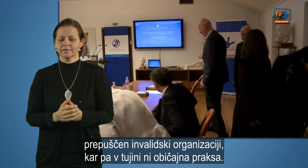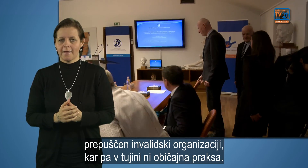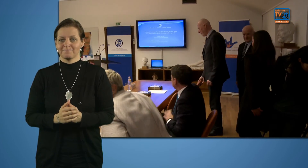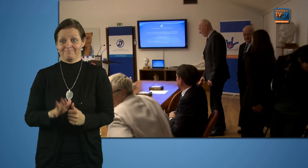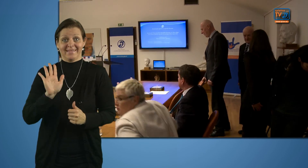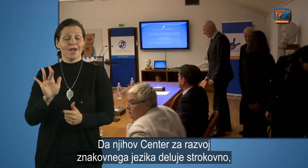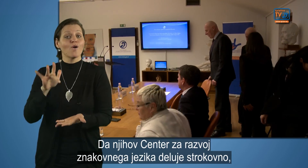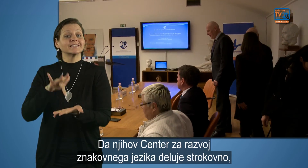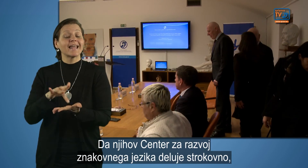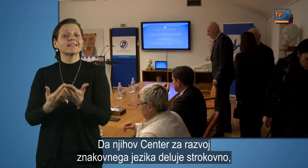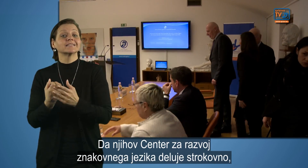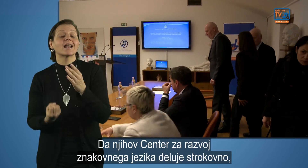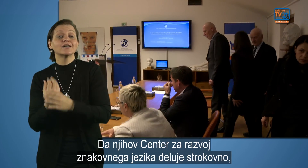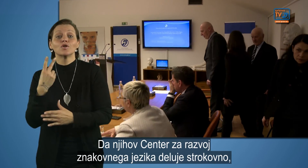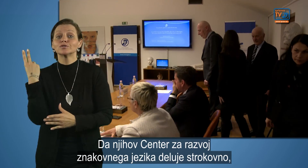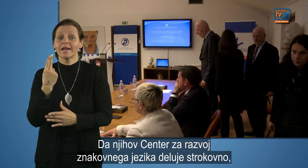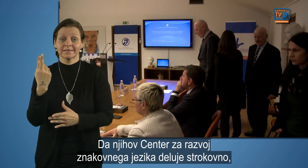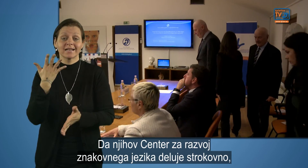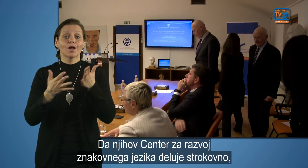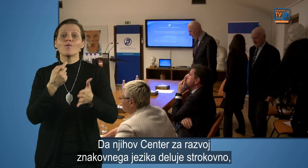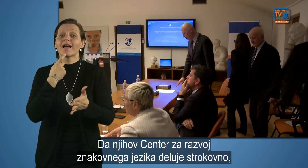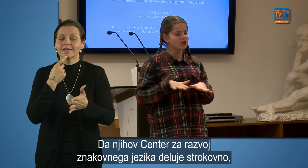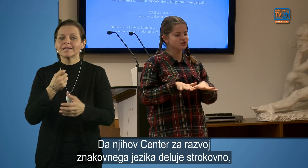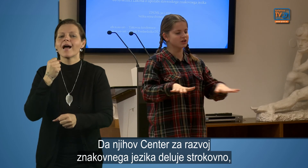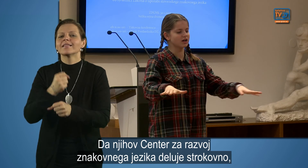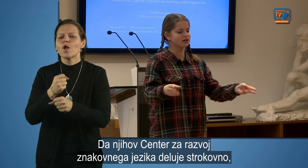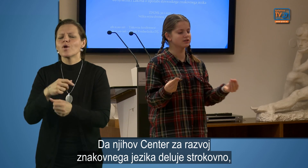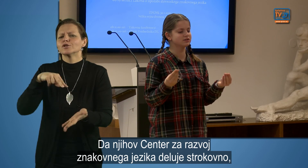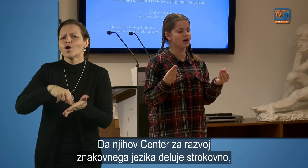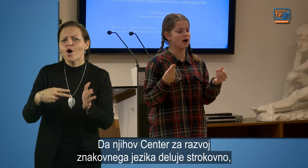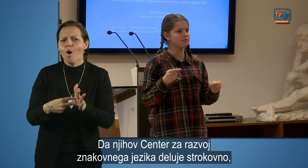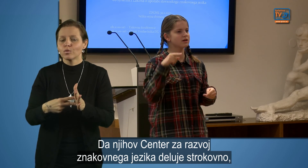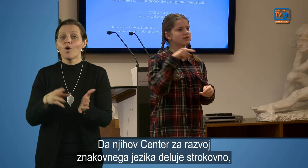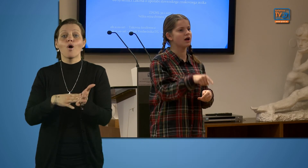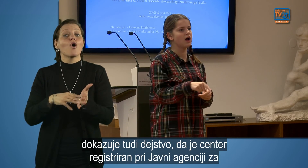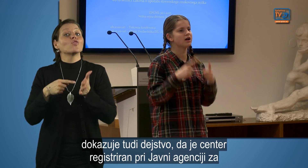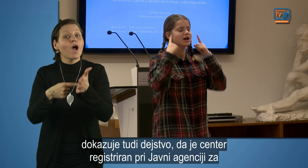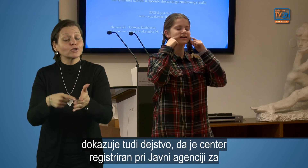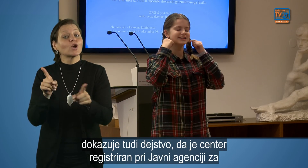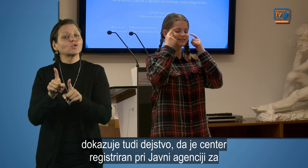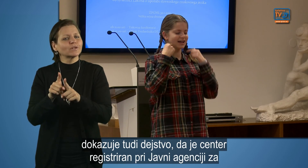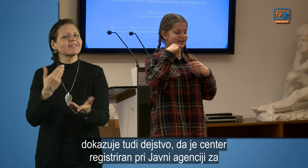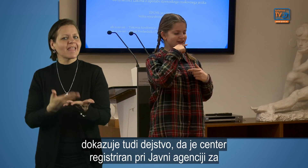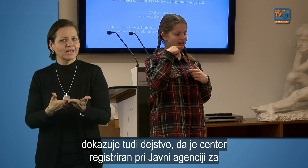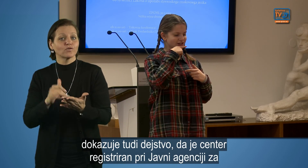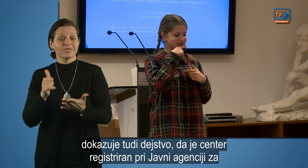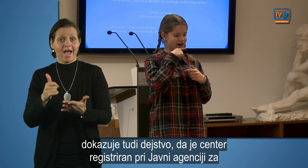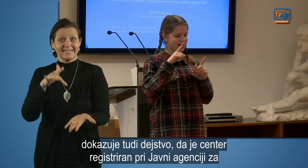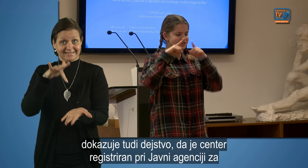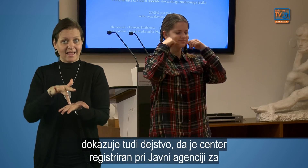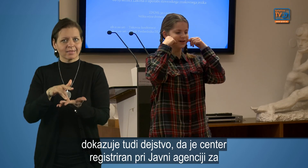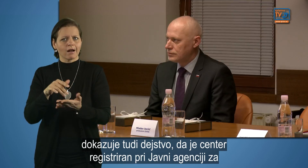praksa. Da njihov center za razvoj znakovnega jezika deluje strokovno, dokazuje tudi dejstvo, da je